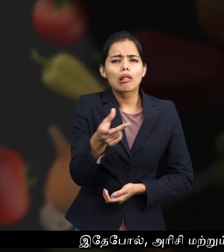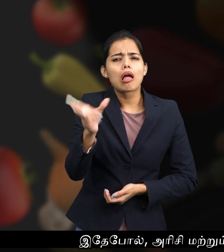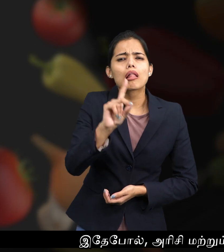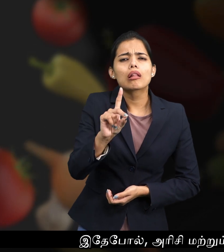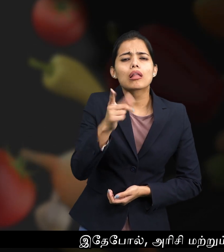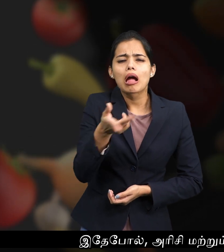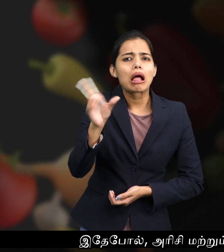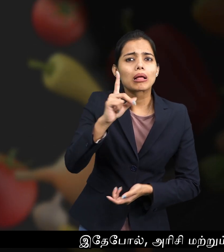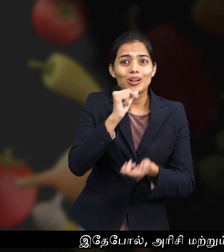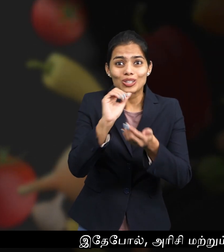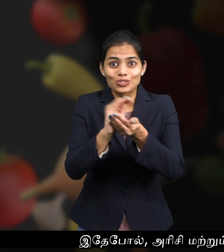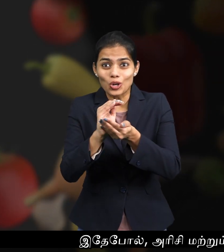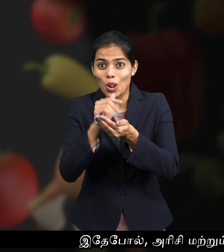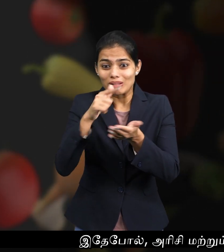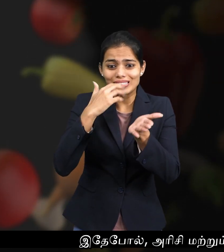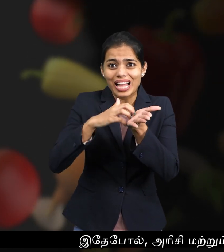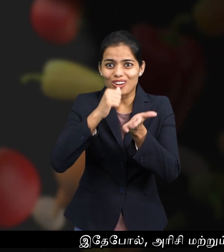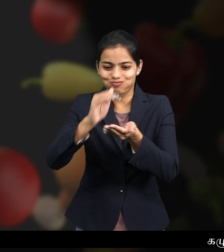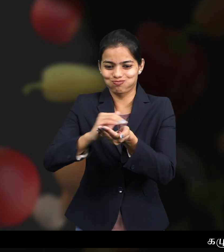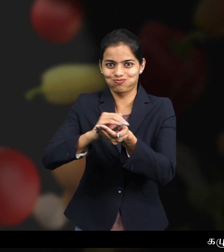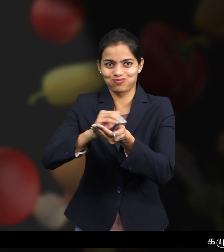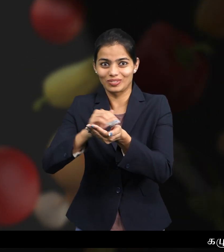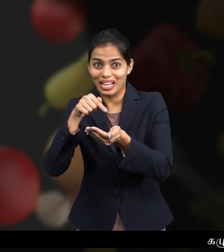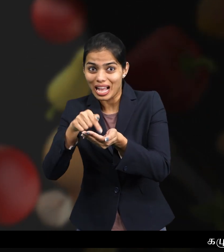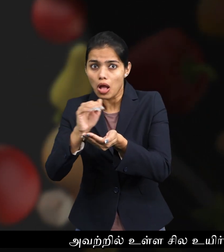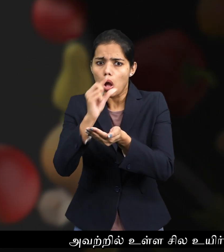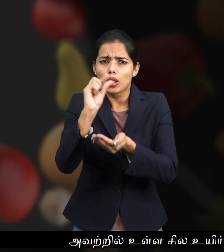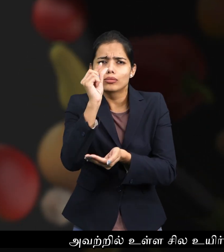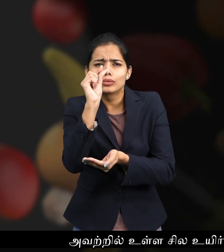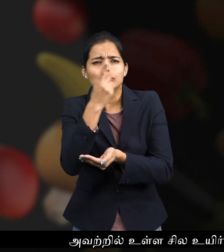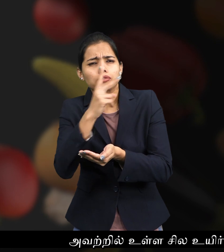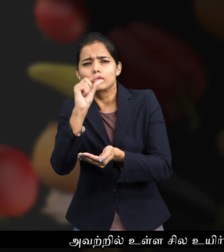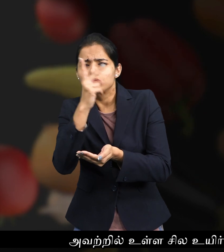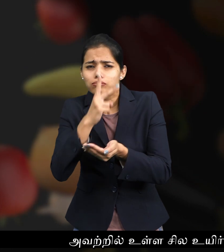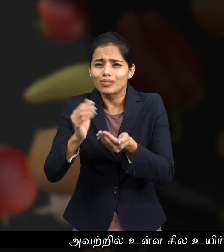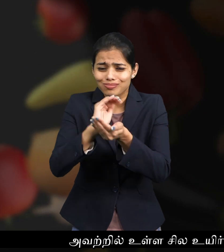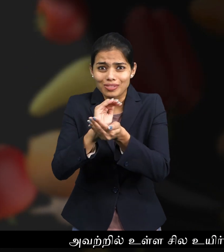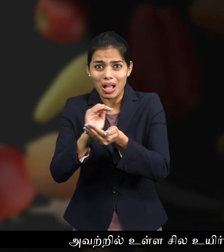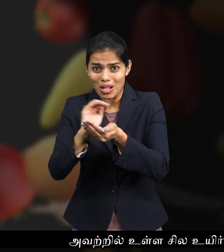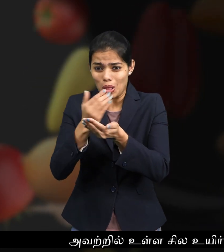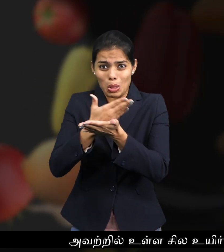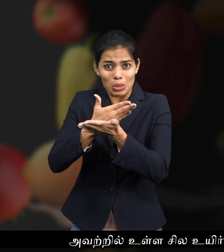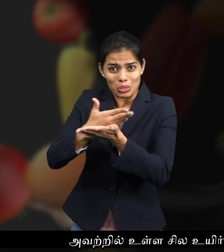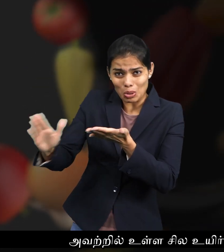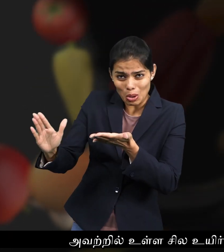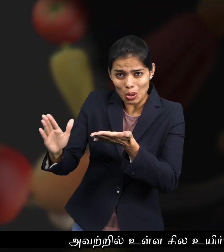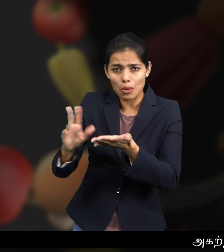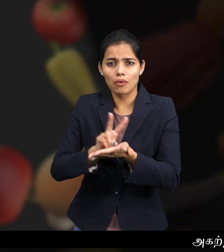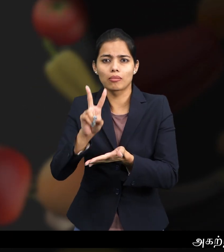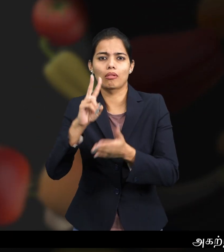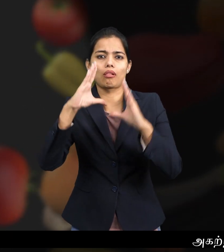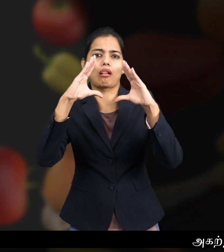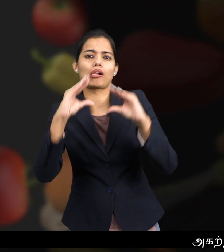இதேபோல் அரிசி மற்றும் பருப்புகளை மீண்டும் மீண்டும் கழுவுவதால் அவற்றில் உள்ள சில உயிர்ச்சத்துக்கள் மற்றும்